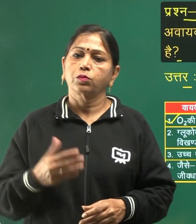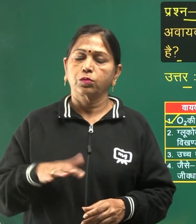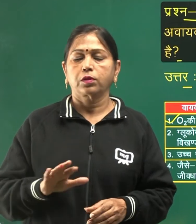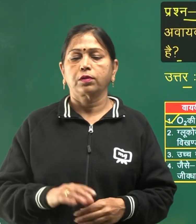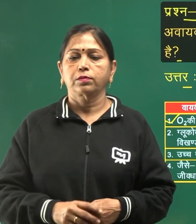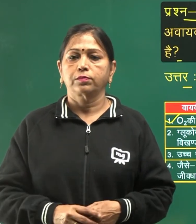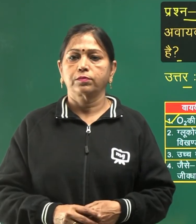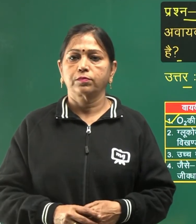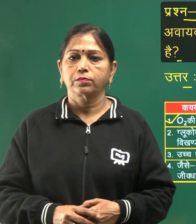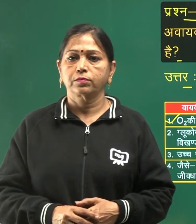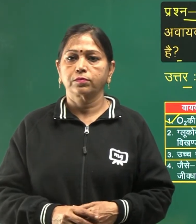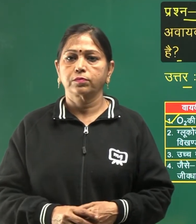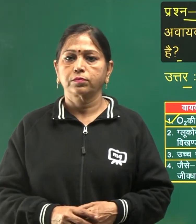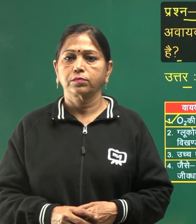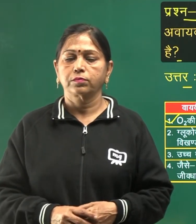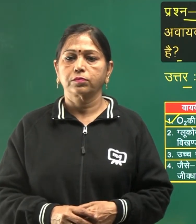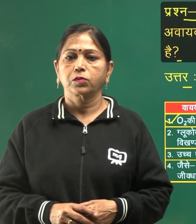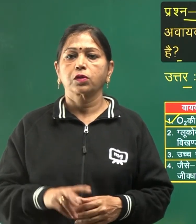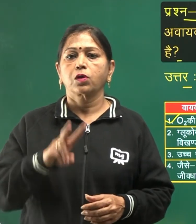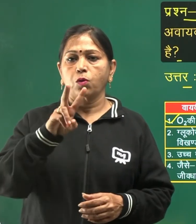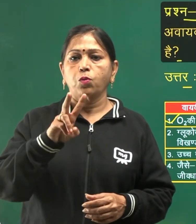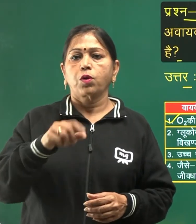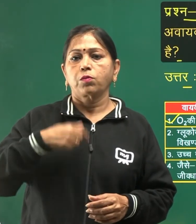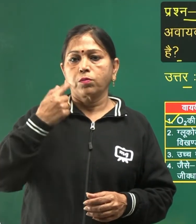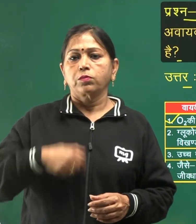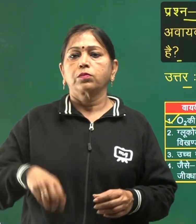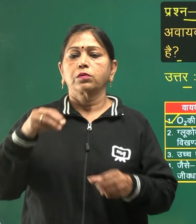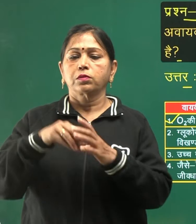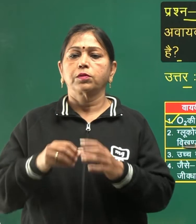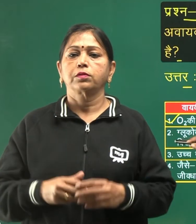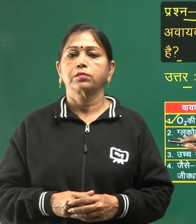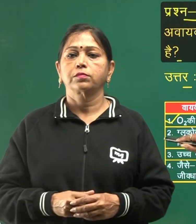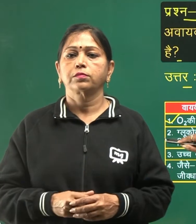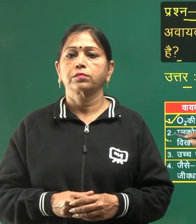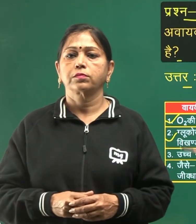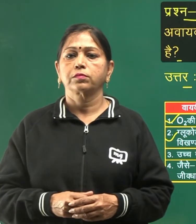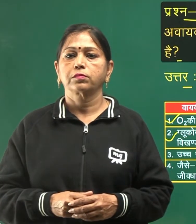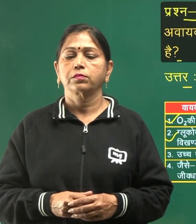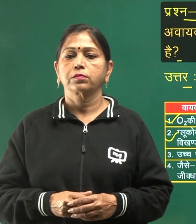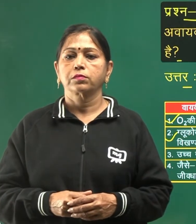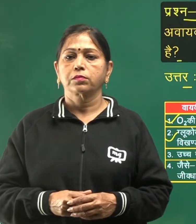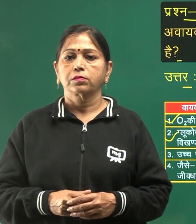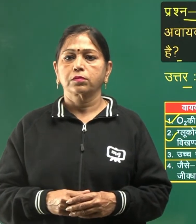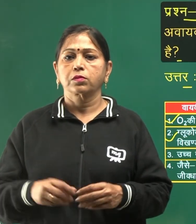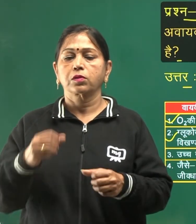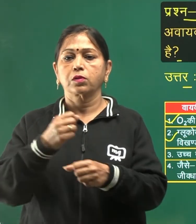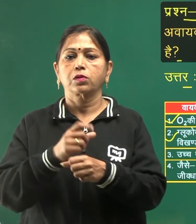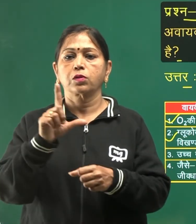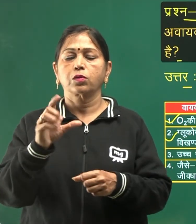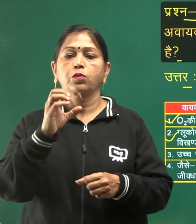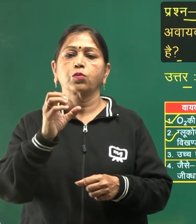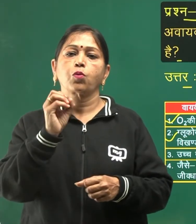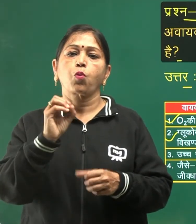होता है। वायवीय श्वसन में ग्लूकोज का पूर्ण विखंडन होता है।